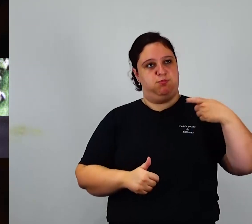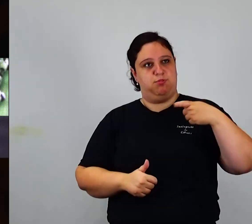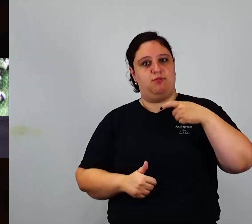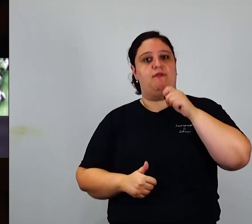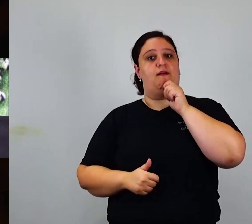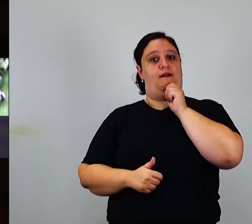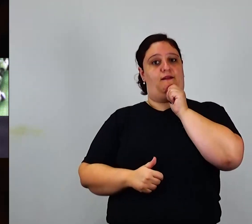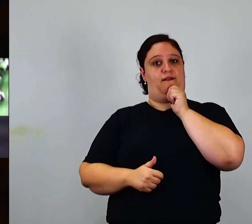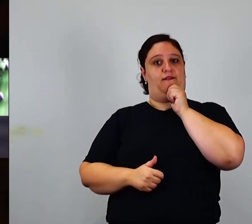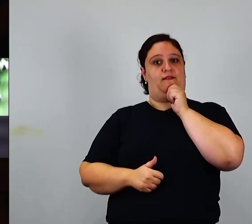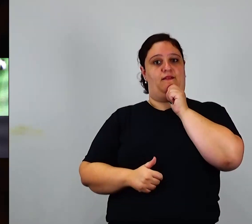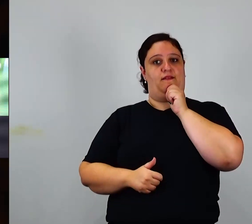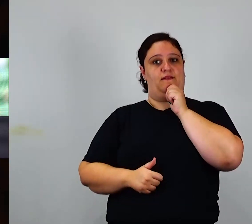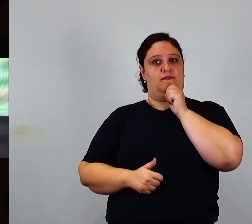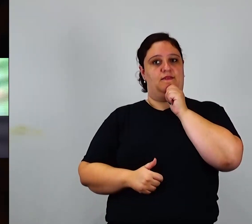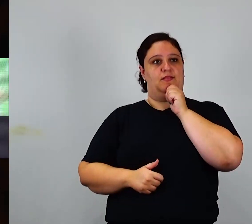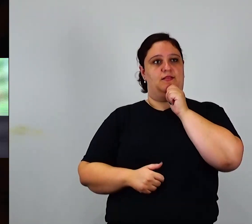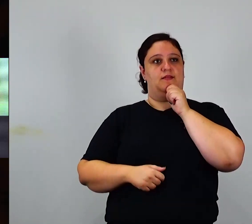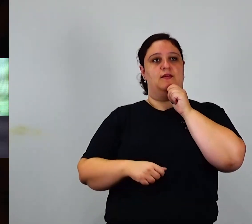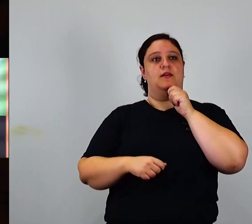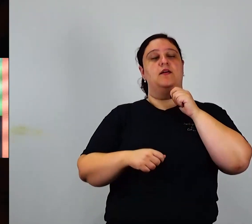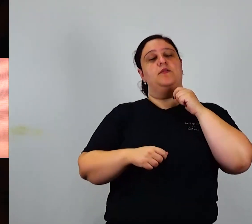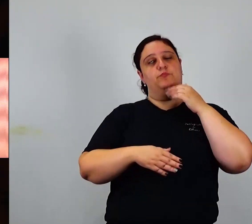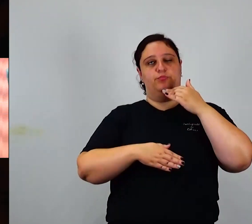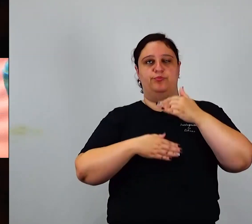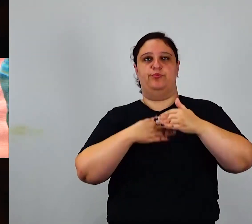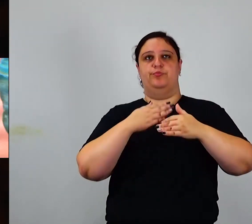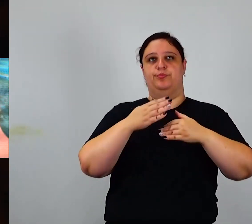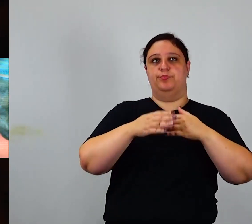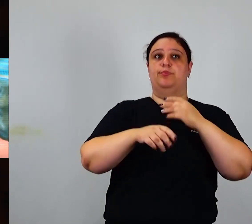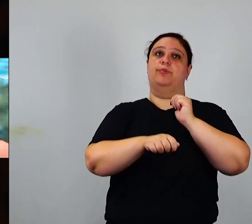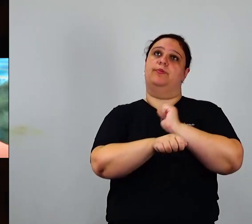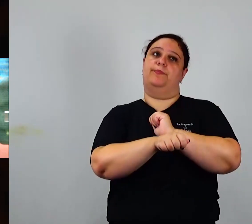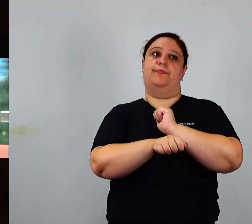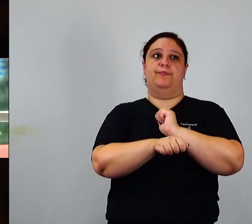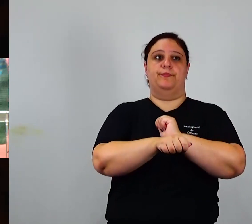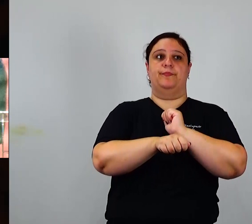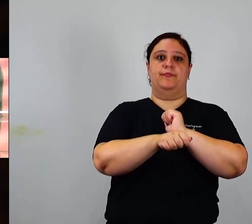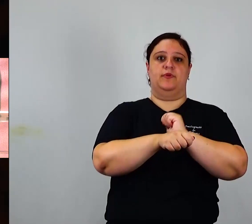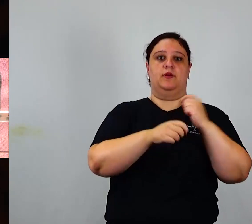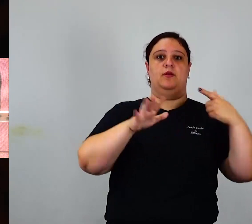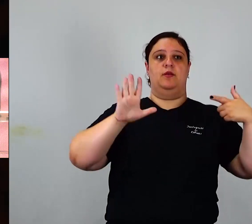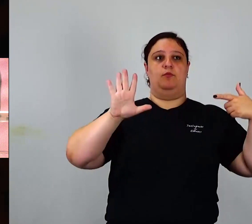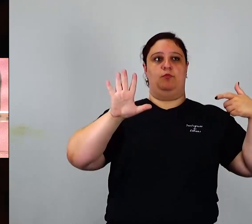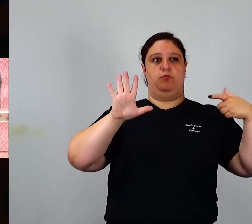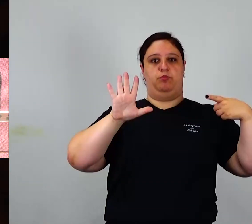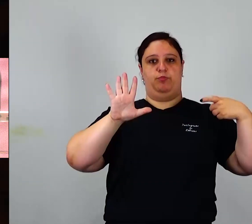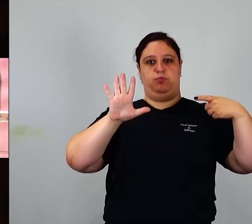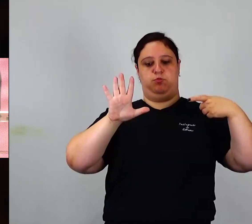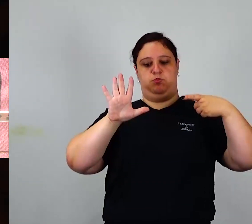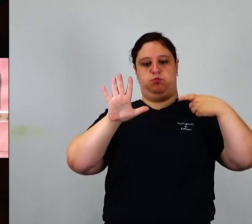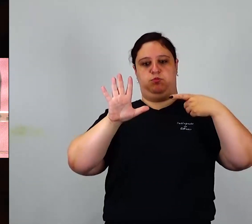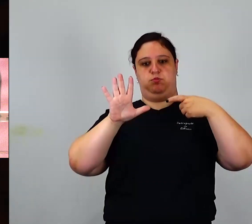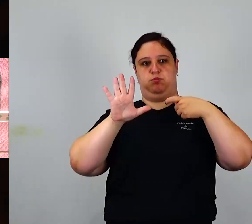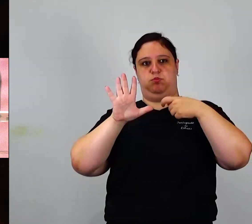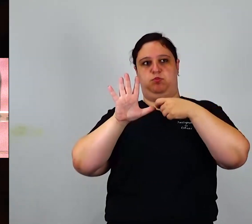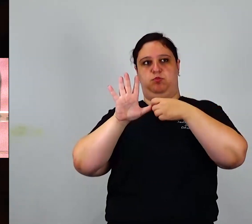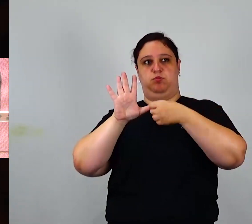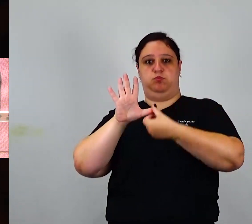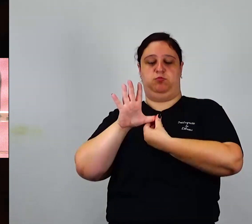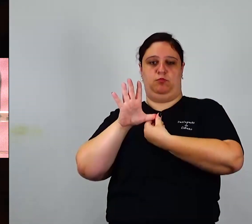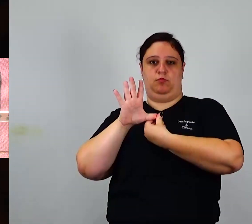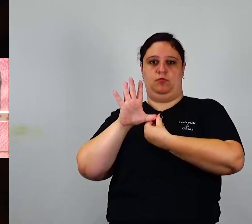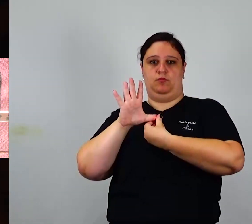Se o tempo decorrer normalmente, o que vai acontecer? A lagarta faz um